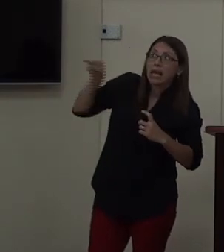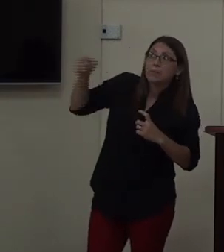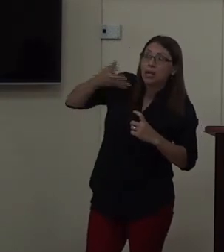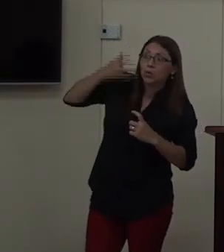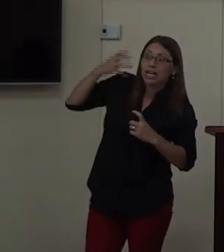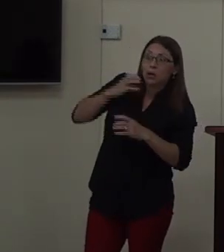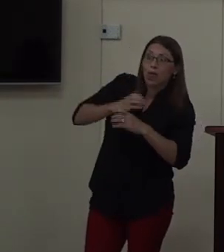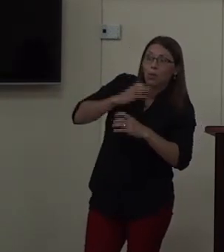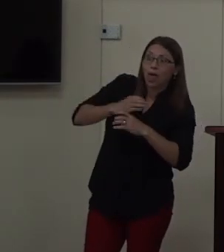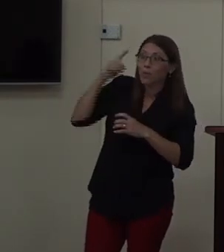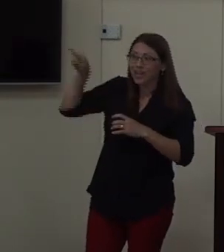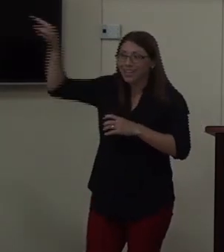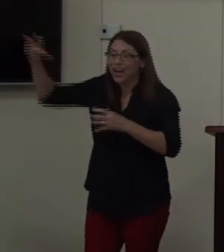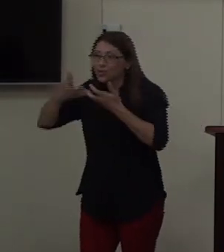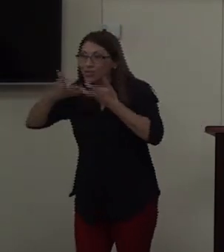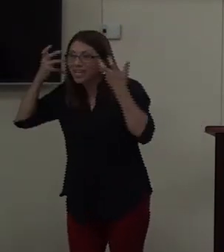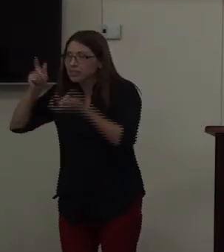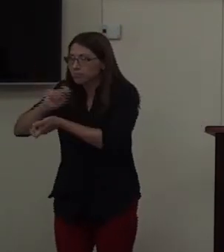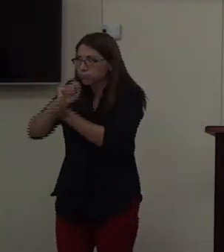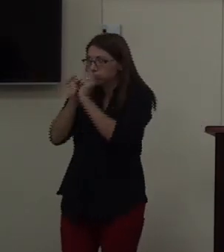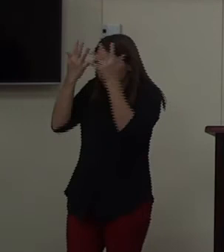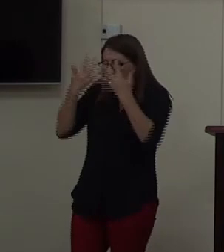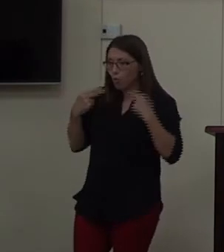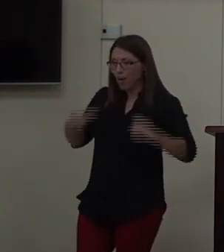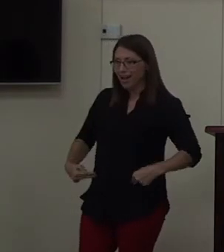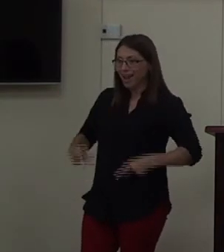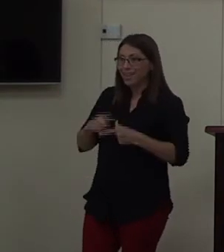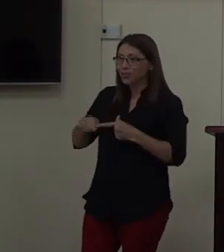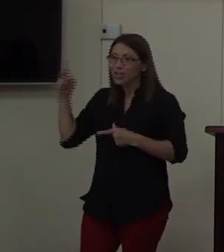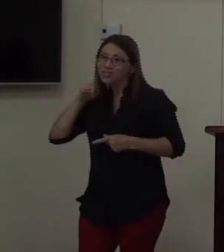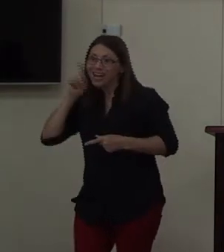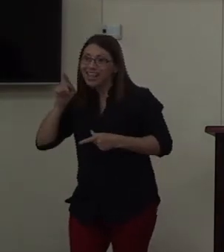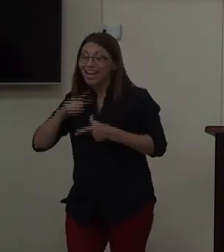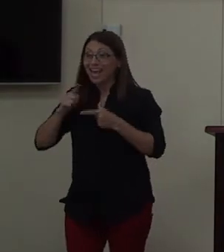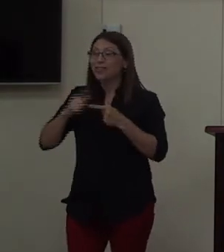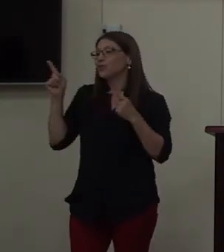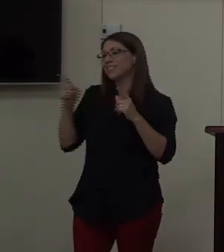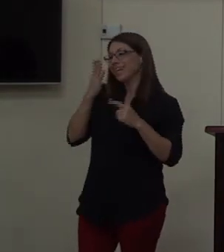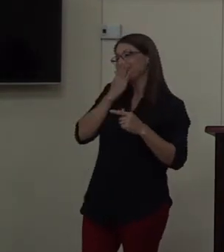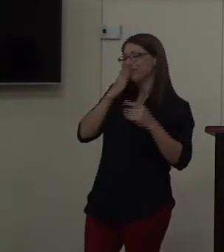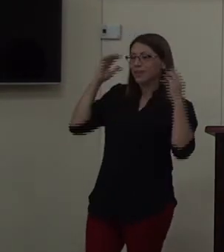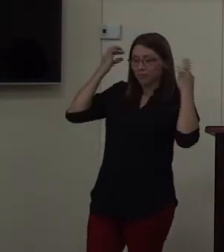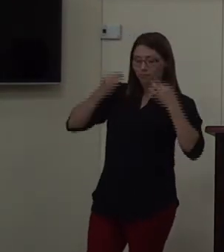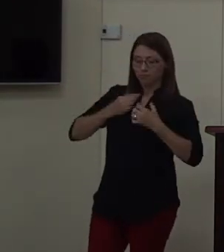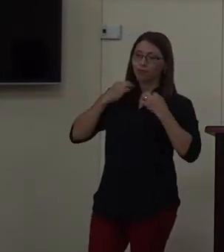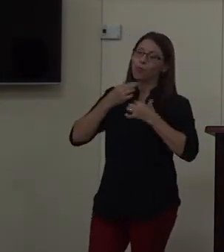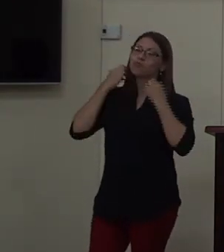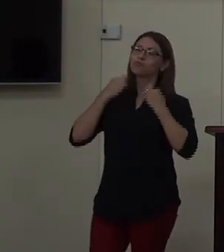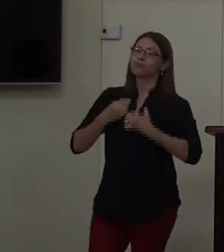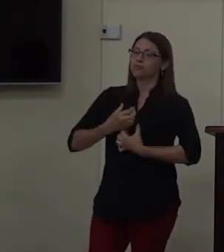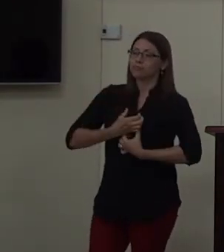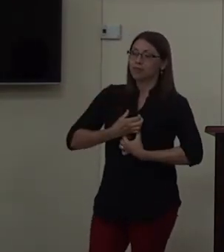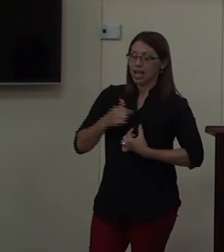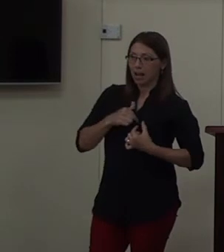toman forma humana. Entonces engañan a los humanos para matarlos. Entonces se está acercando un humano y el aparatito este le dijo, ¿verdad? Cuidado,